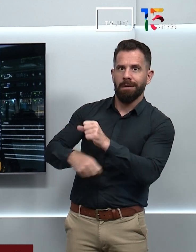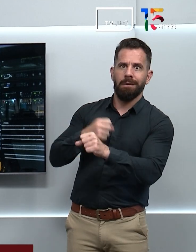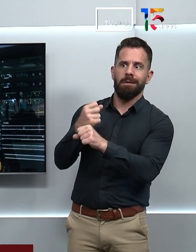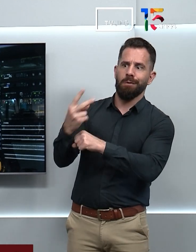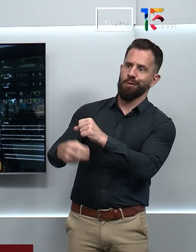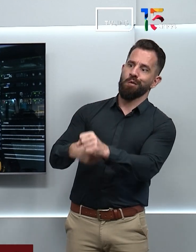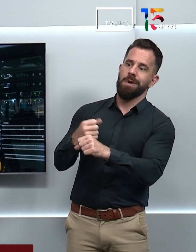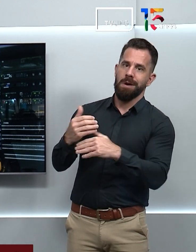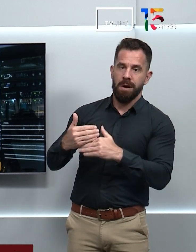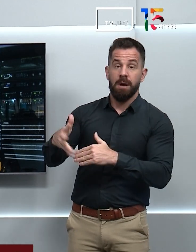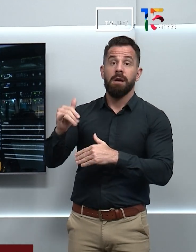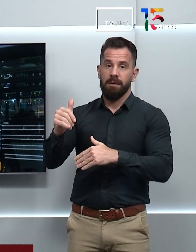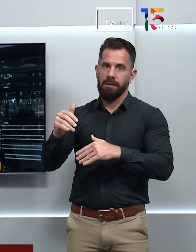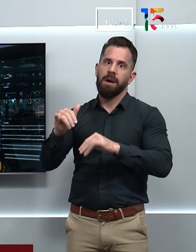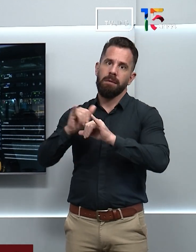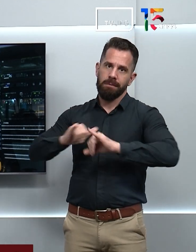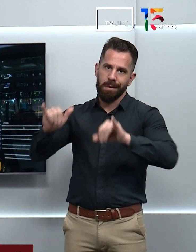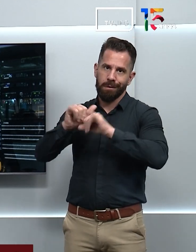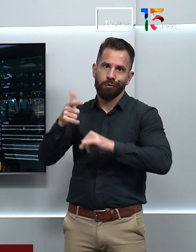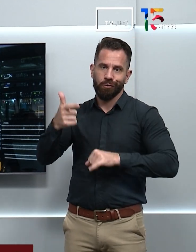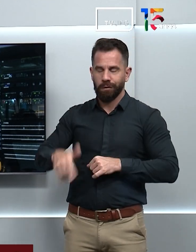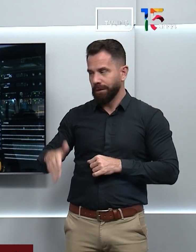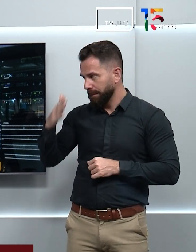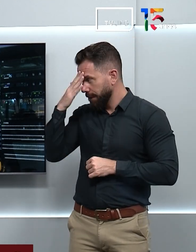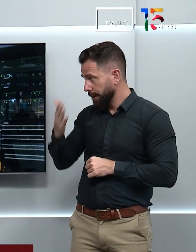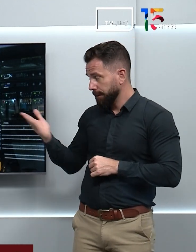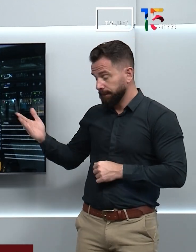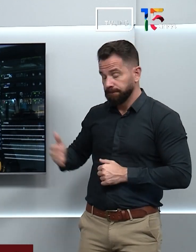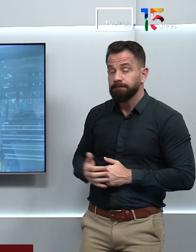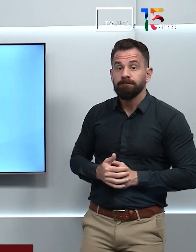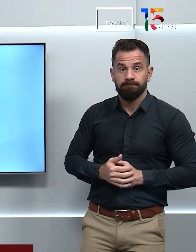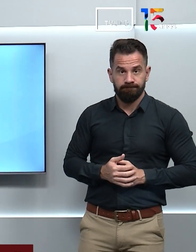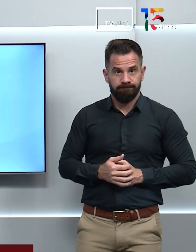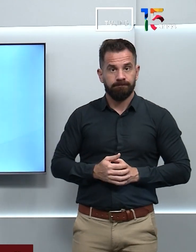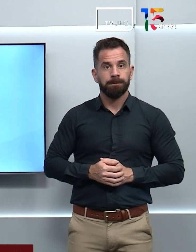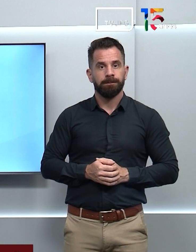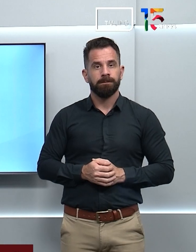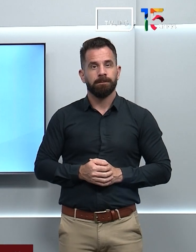dos políticos de todo o país, não é? Até mais.